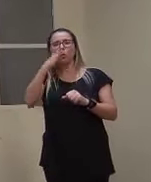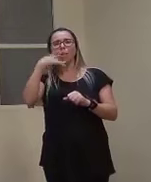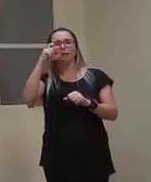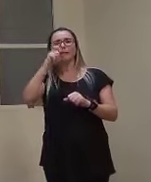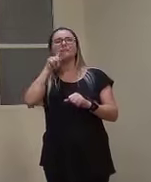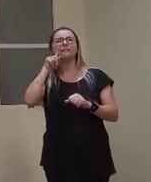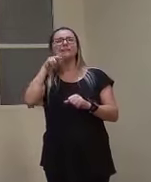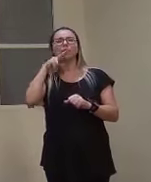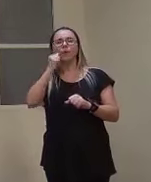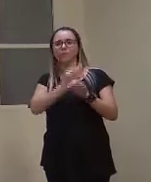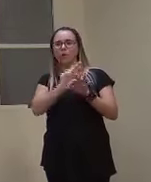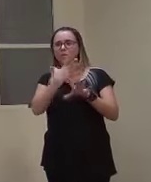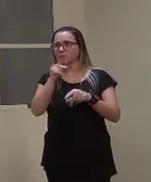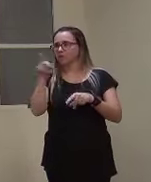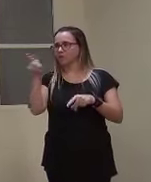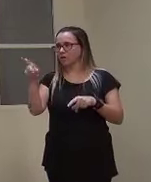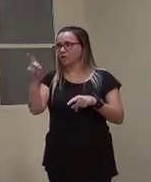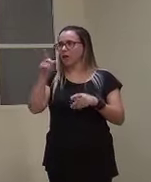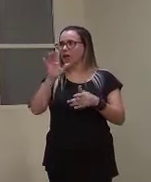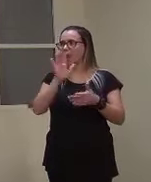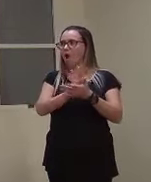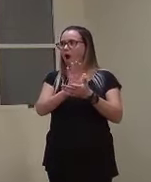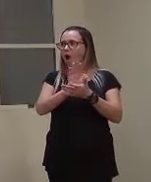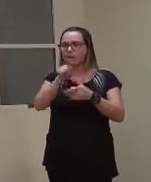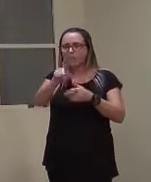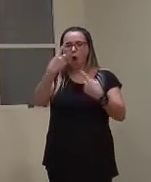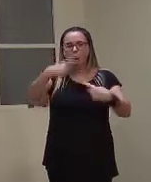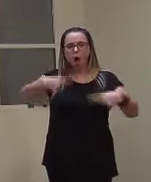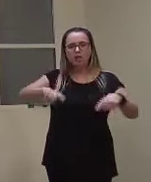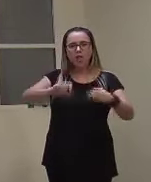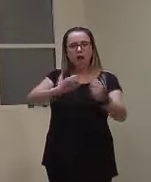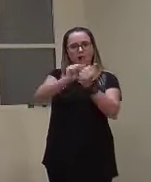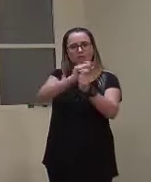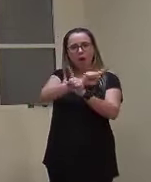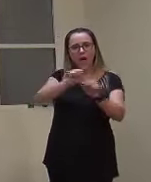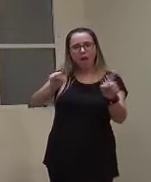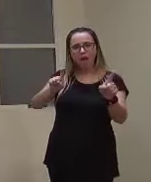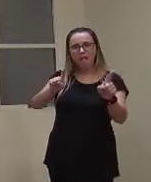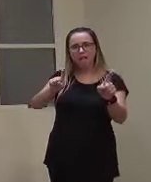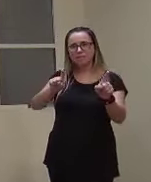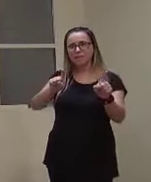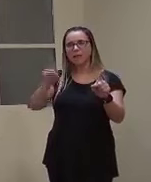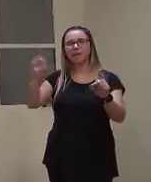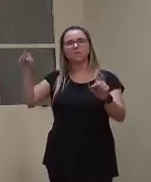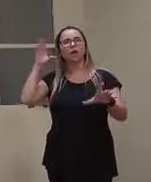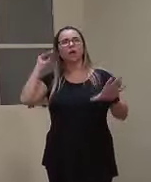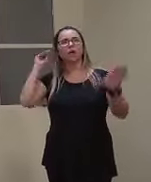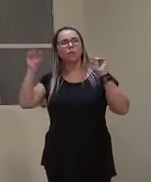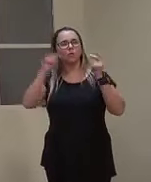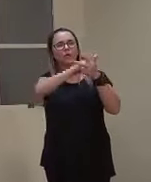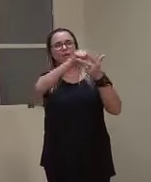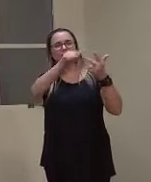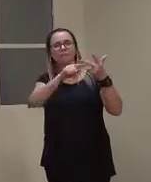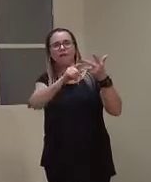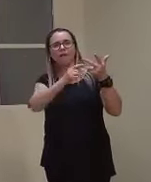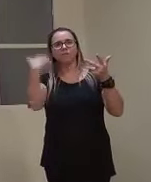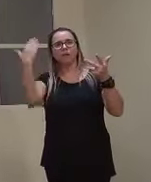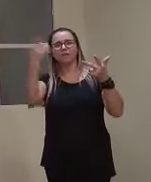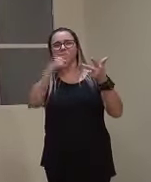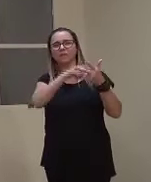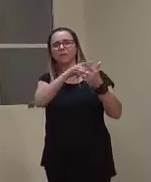es un modo de entrarle a lo que no anda y que era el modo se escuchaba en las tres presentaciones